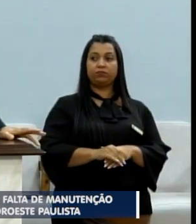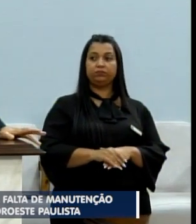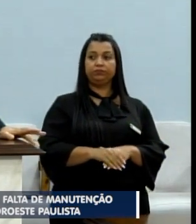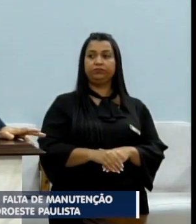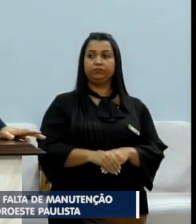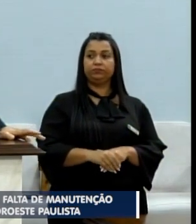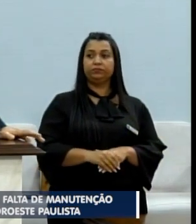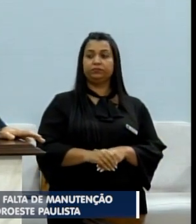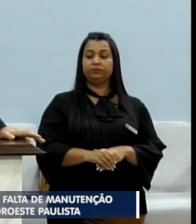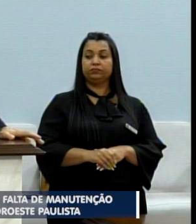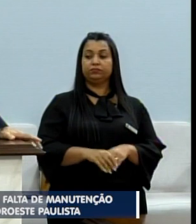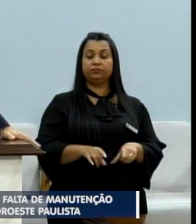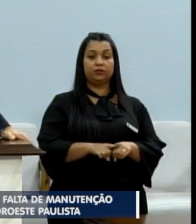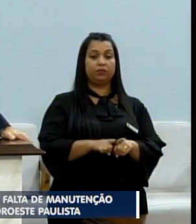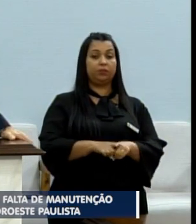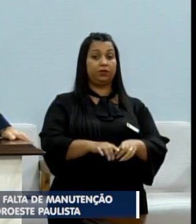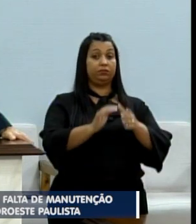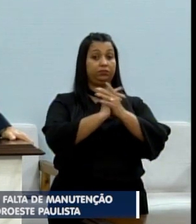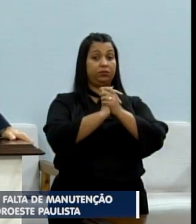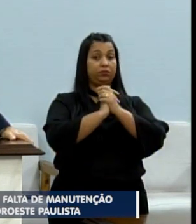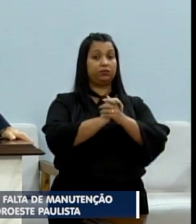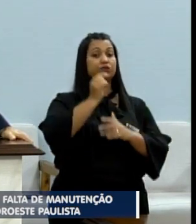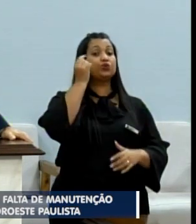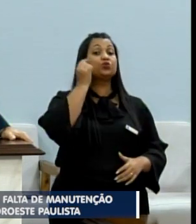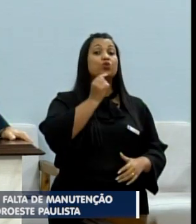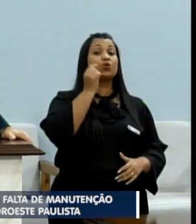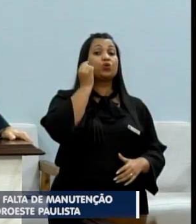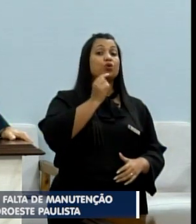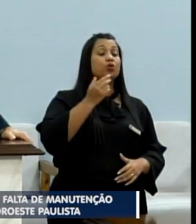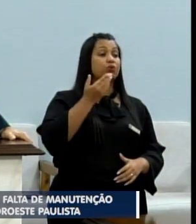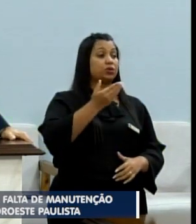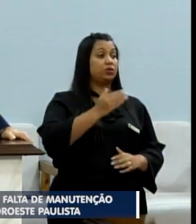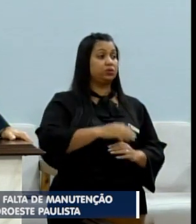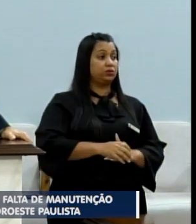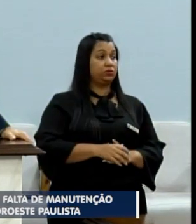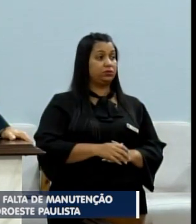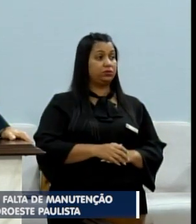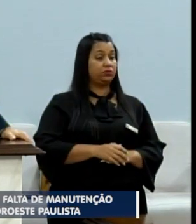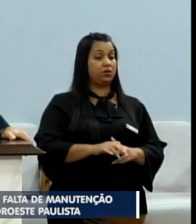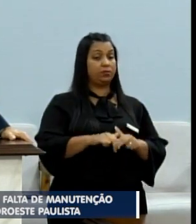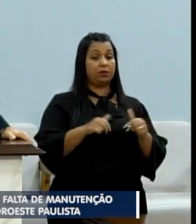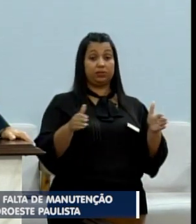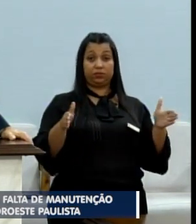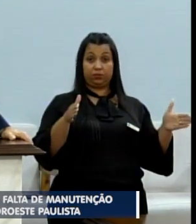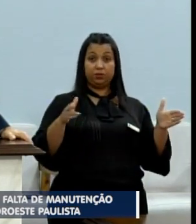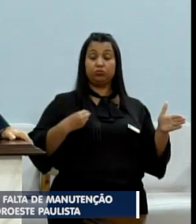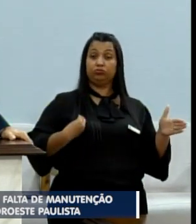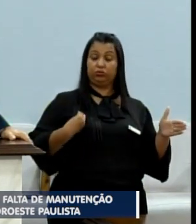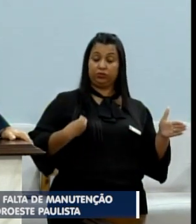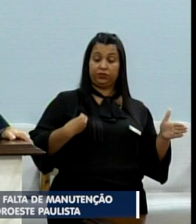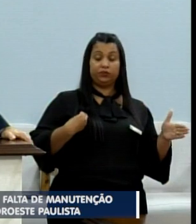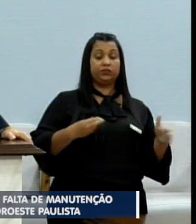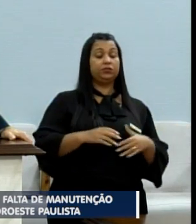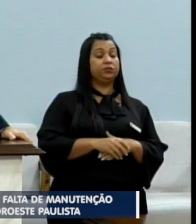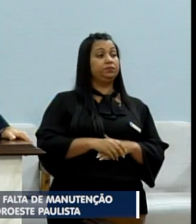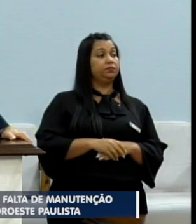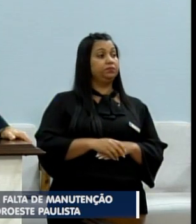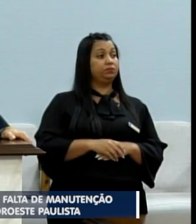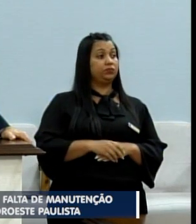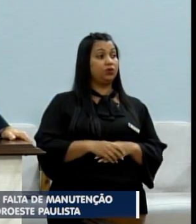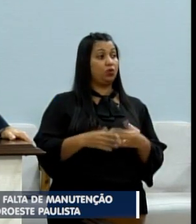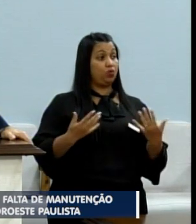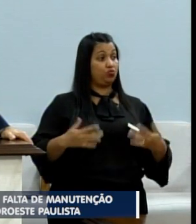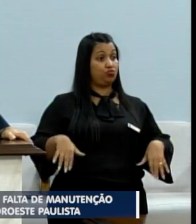aqui parabenizar o Douglas, né? O vereador Douglas, por esse período que esteve aqui, também intenso, né? Olha